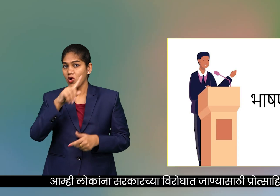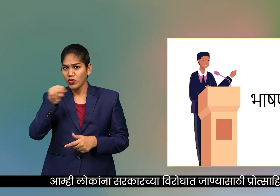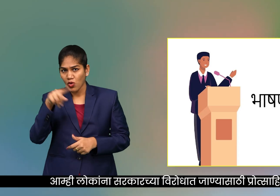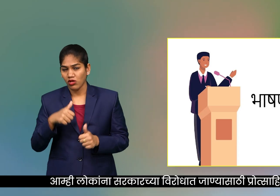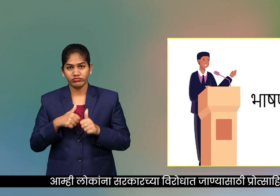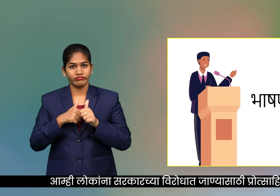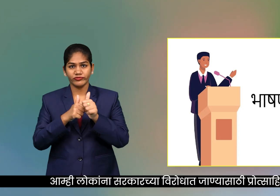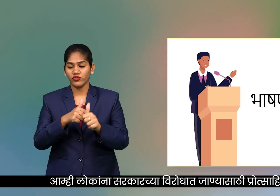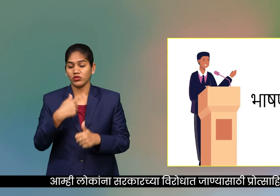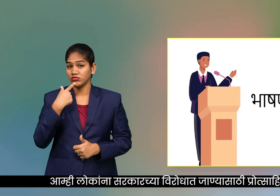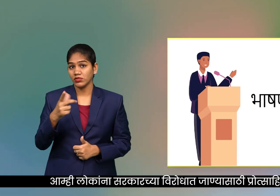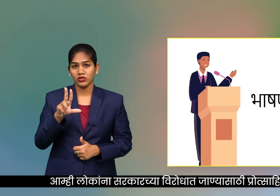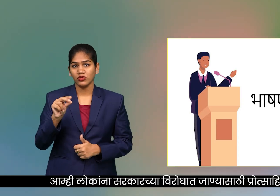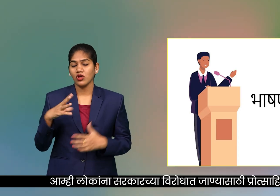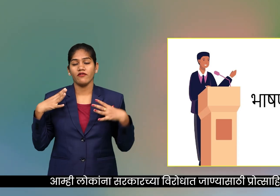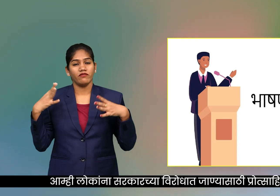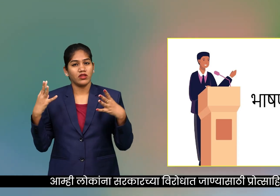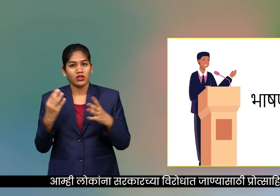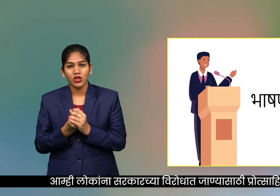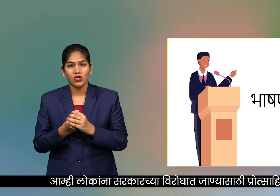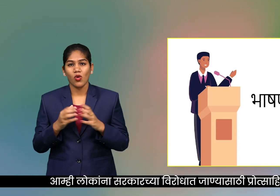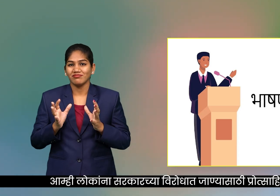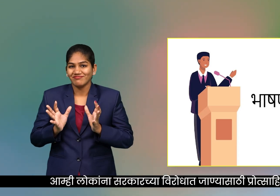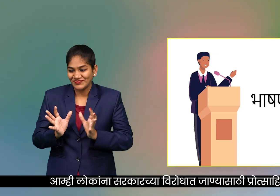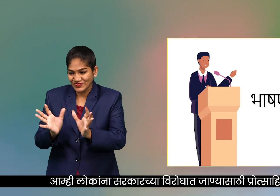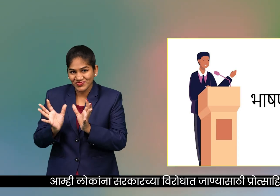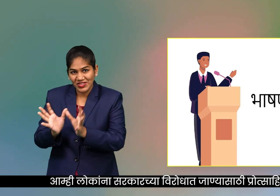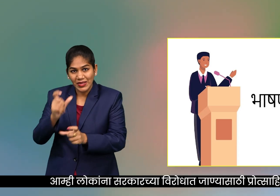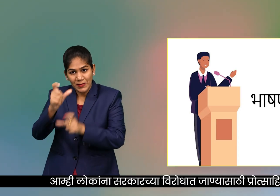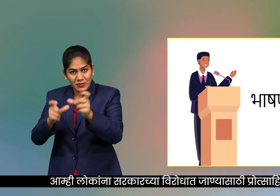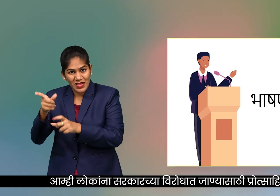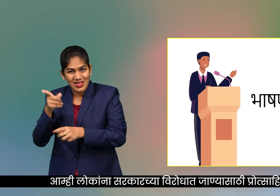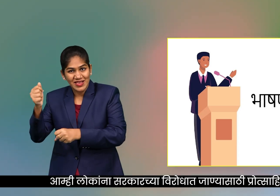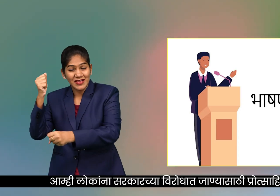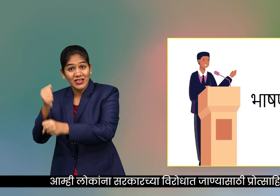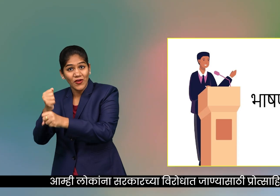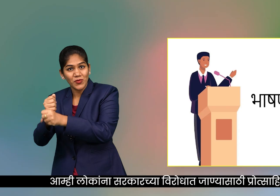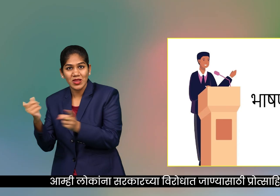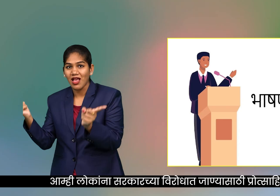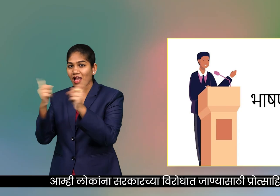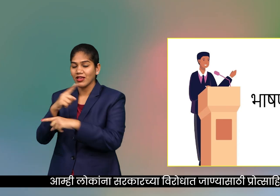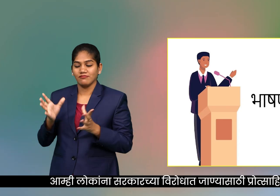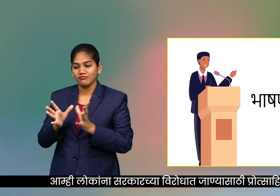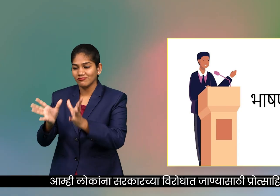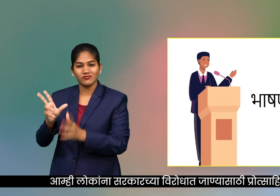आम्ही लोकांना सरकारच्या विरोधात जाण्यासाठी प्रोत्साहित करू शकत नाहीत.